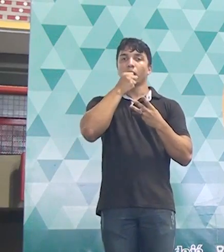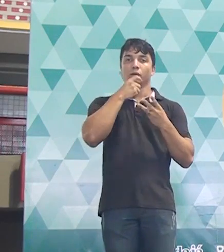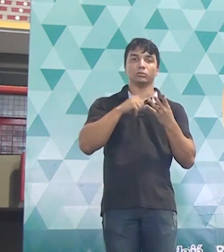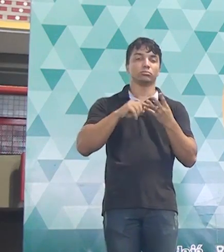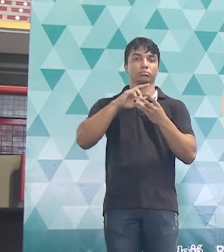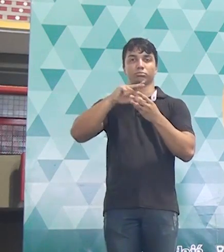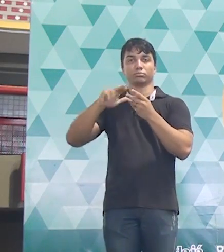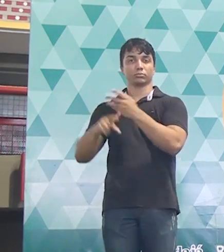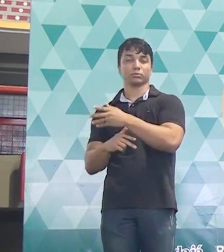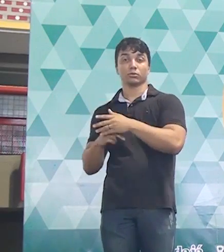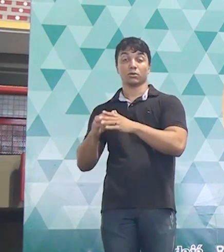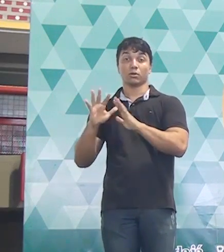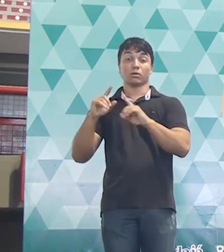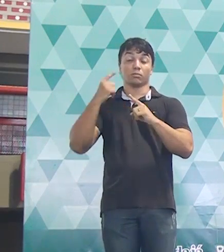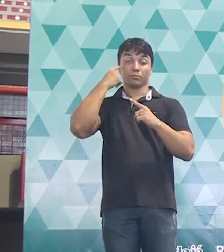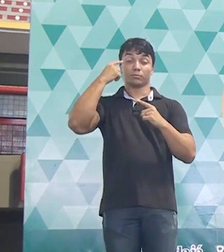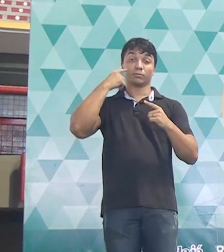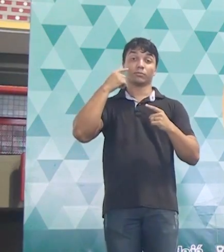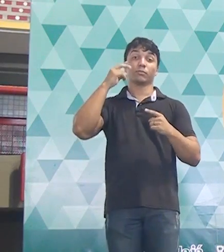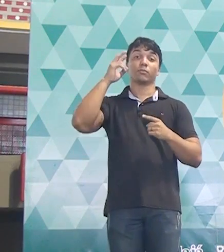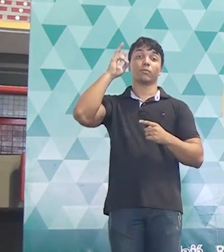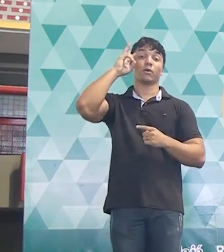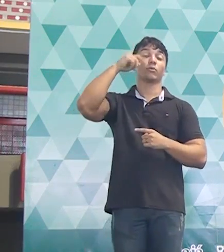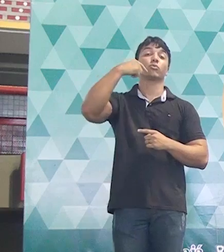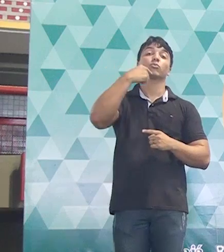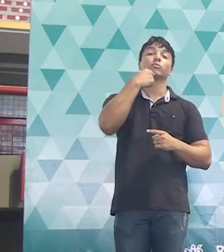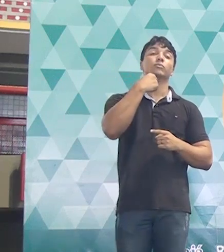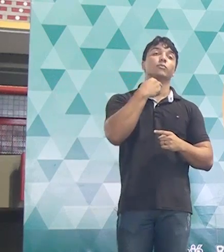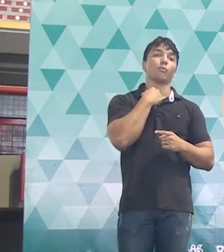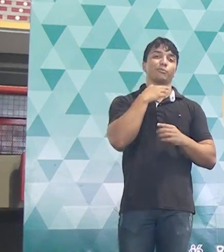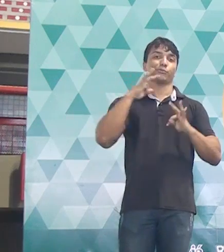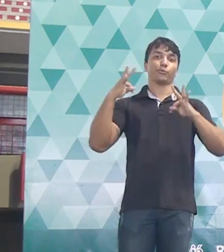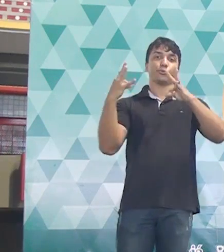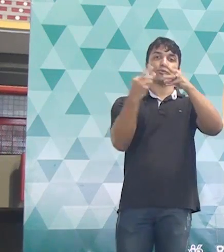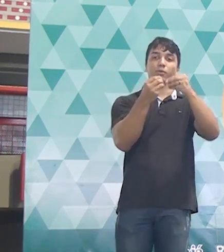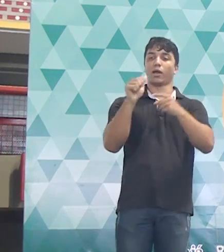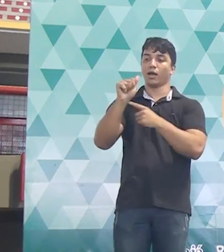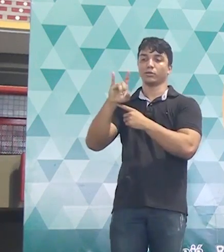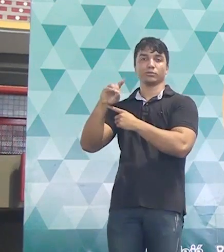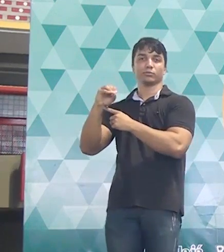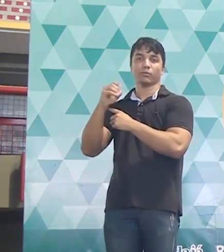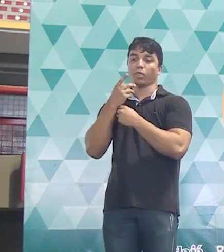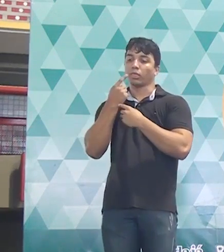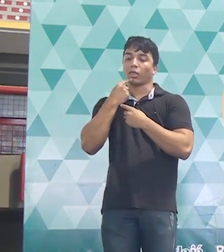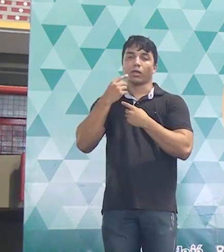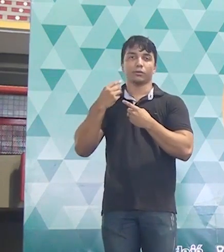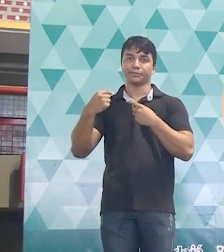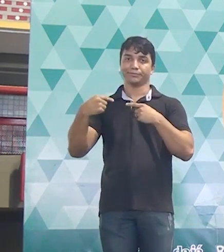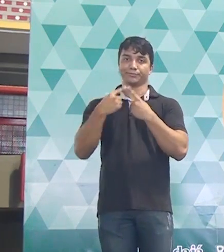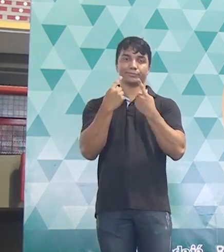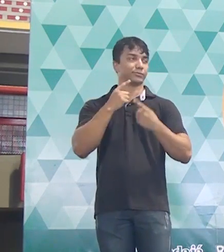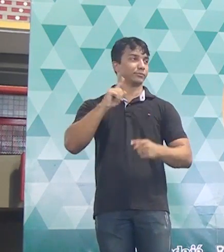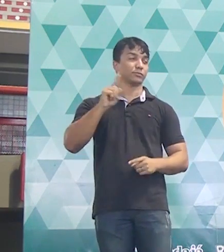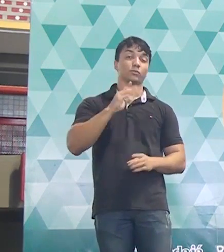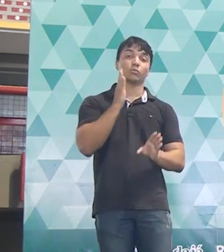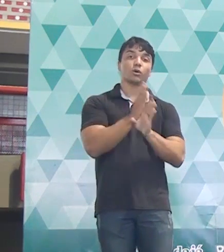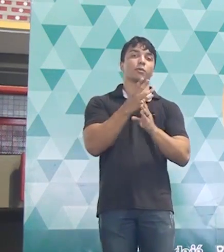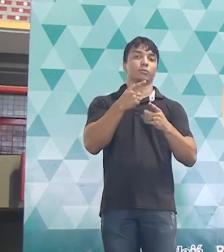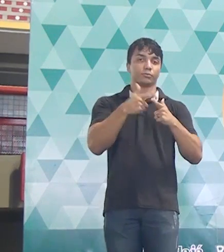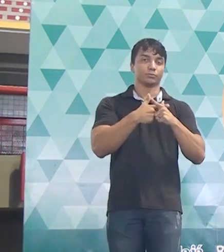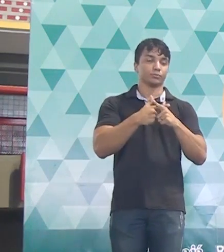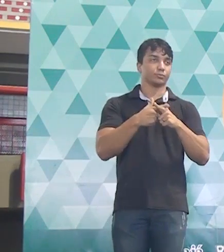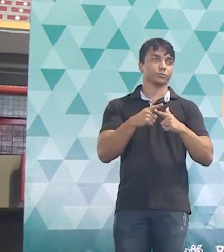né? Mas lembre-se que você não pode provar tudo que é ácido para saber se ele é azedo ou não, porque muitos deles são